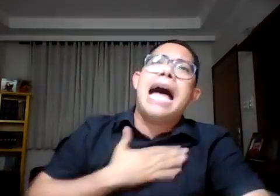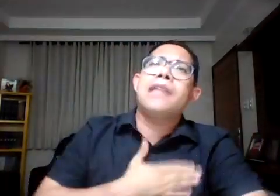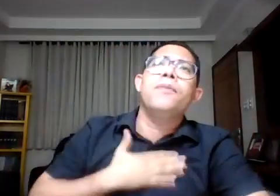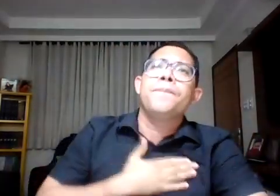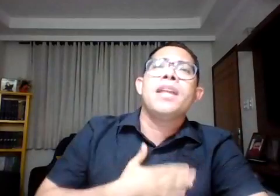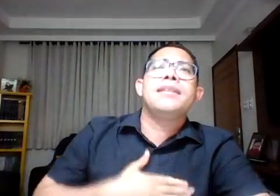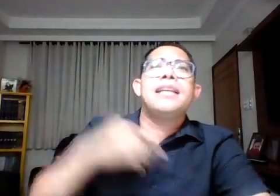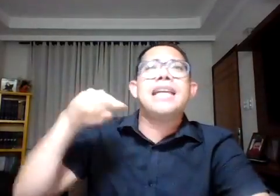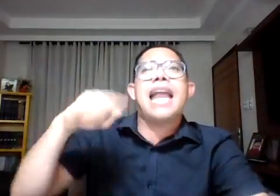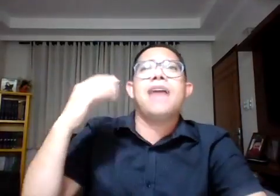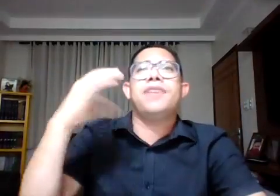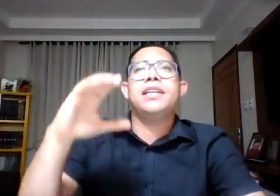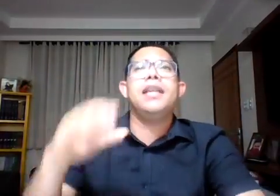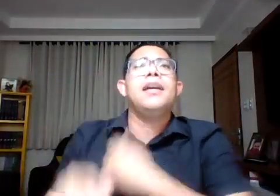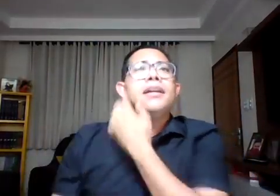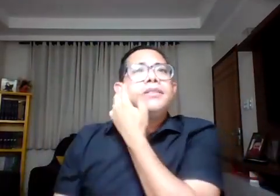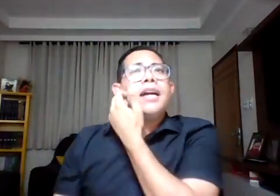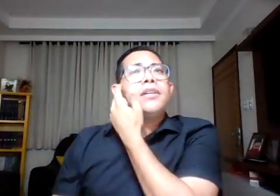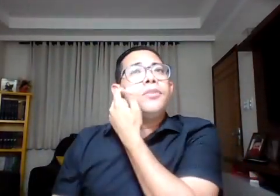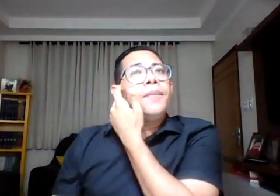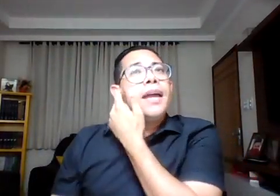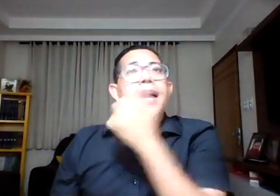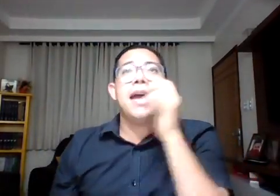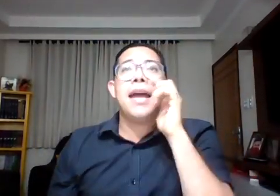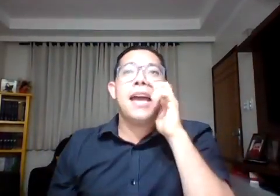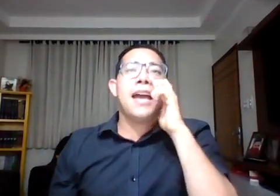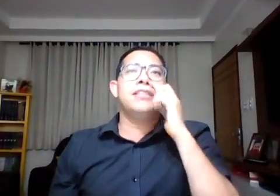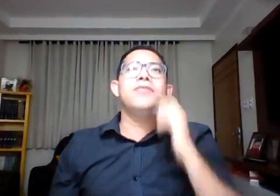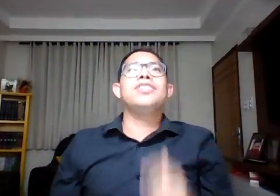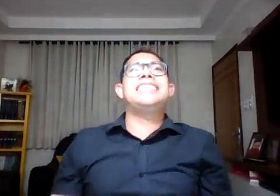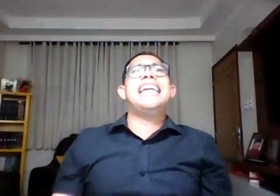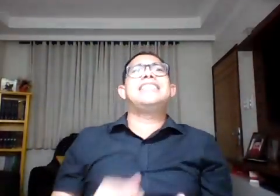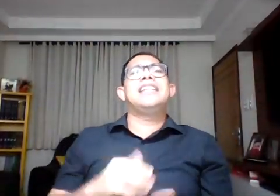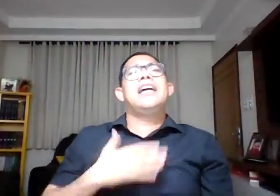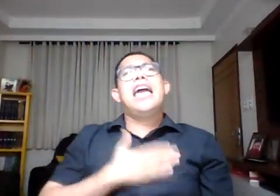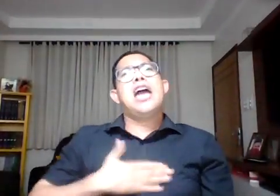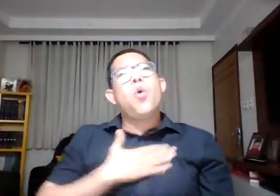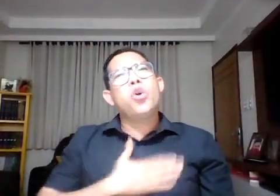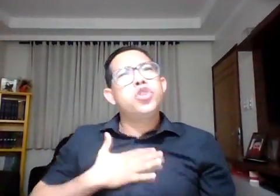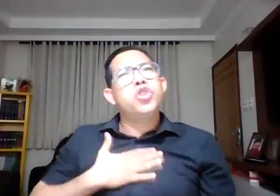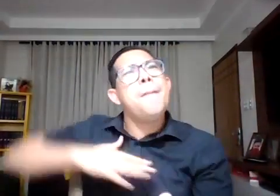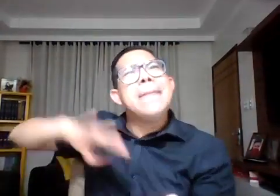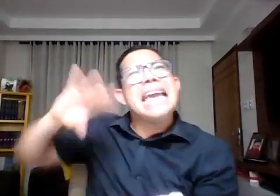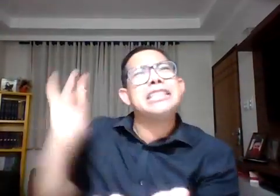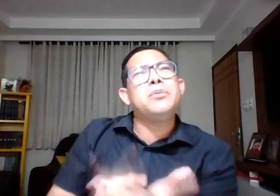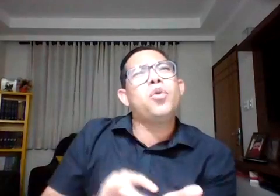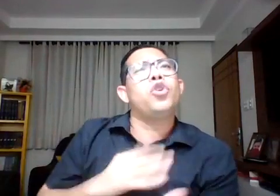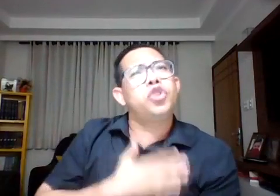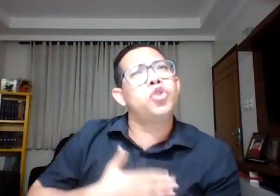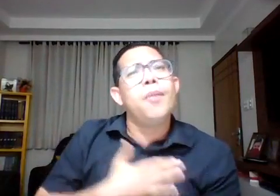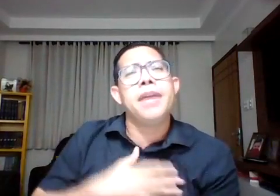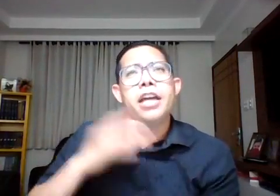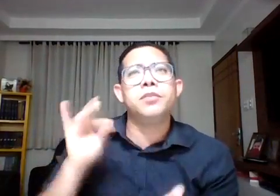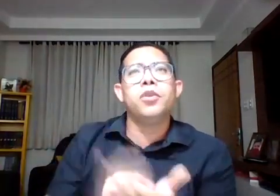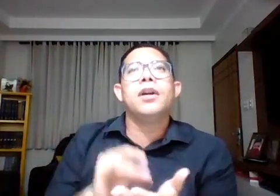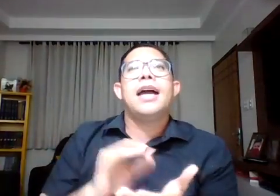gostado dessa live aqui, certo? Se vocês gostou mesmo,